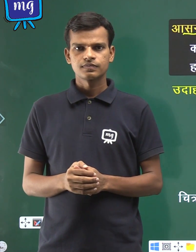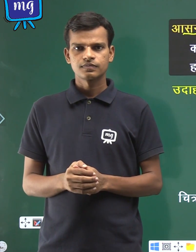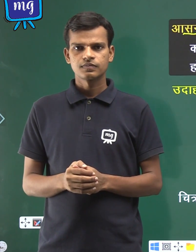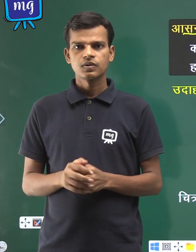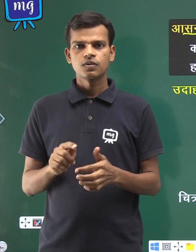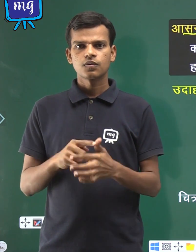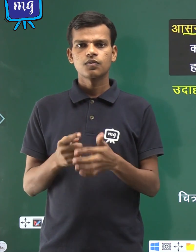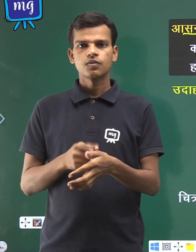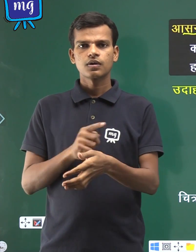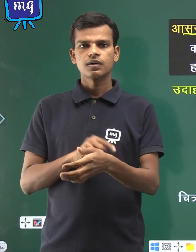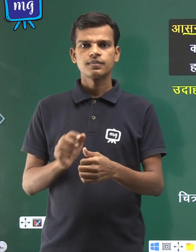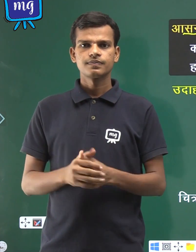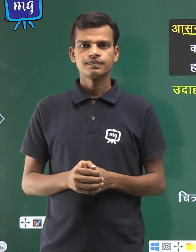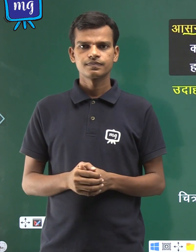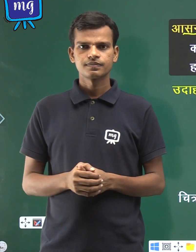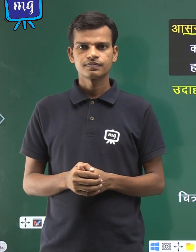कोणों का